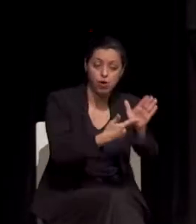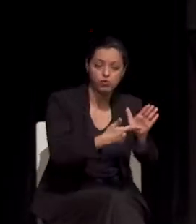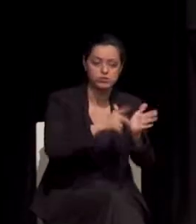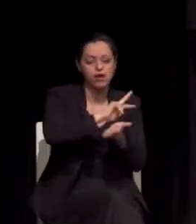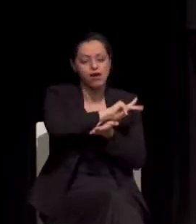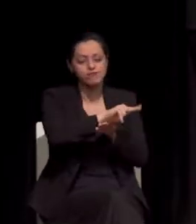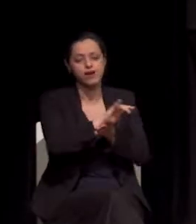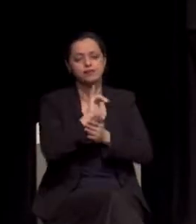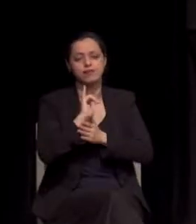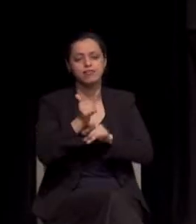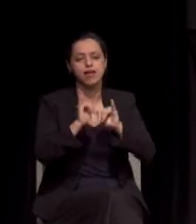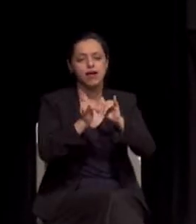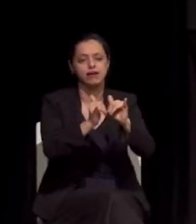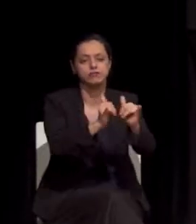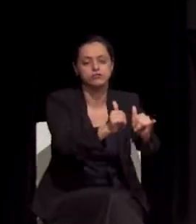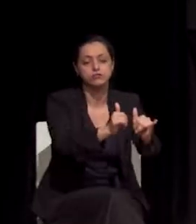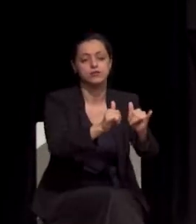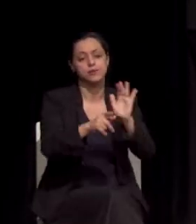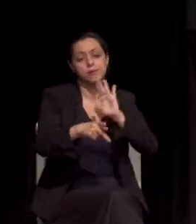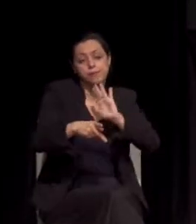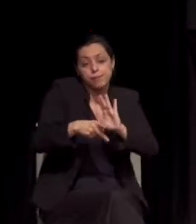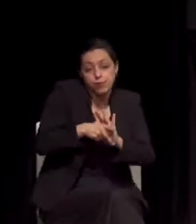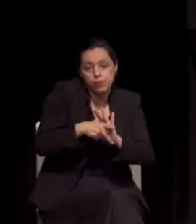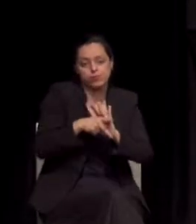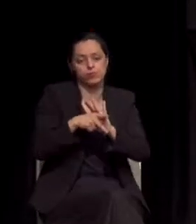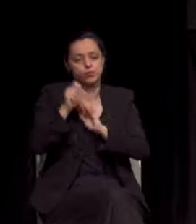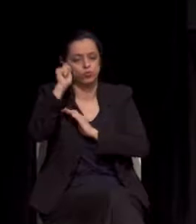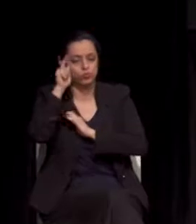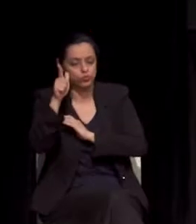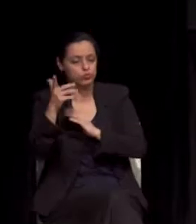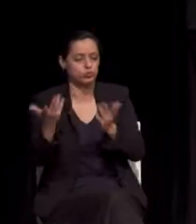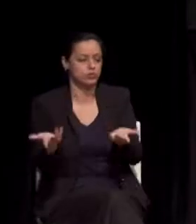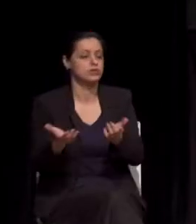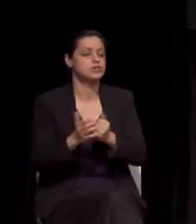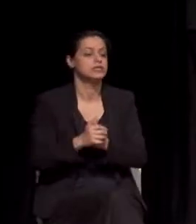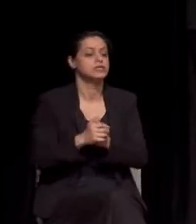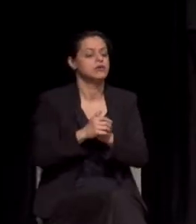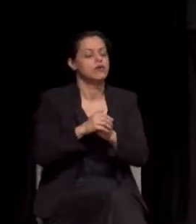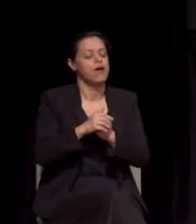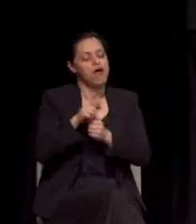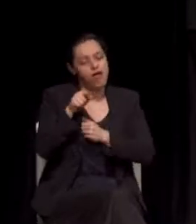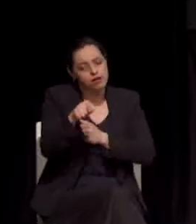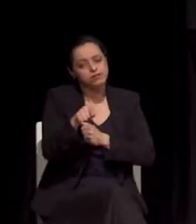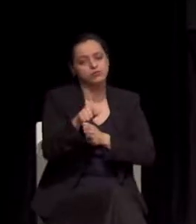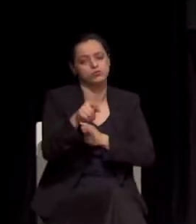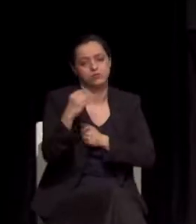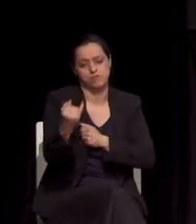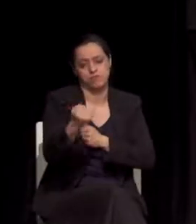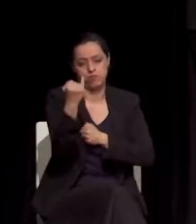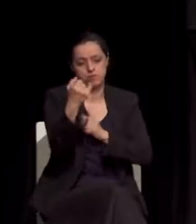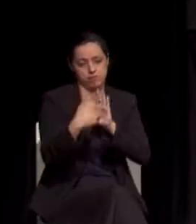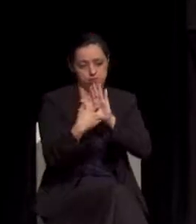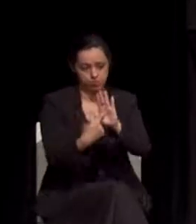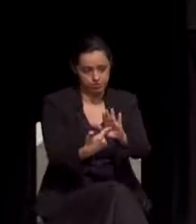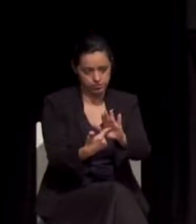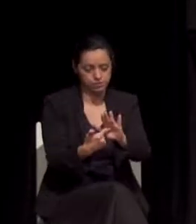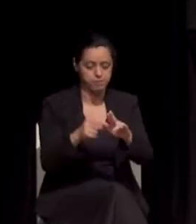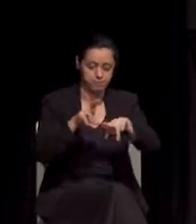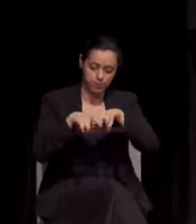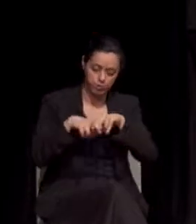e é exatamente isso que está em jogo. Então, de alguma maneira, isso me